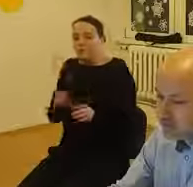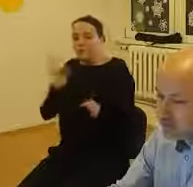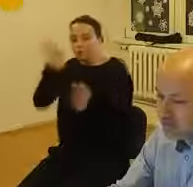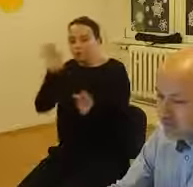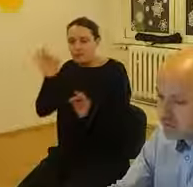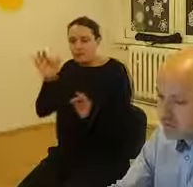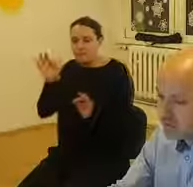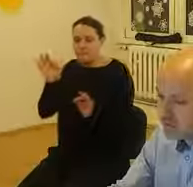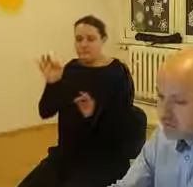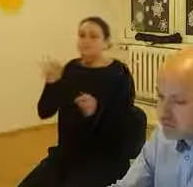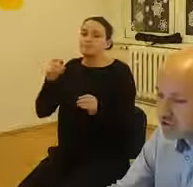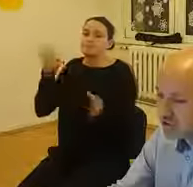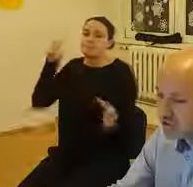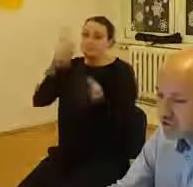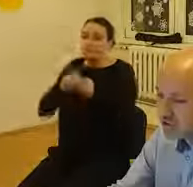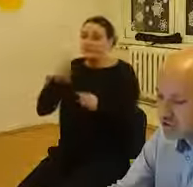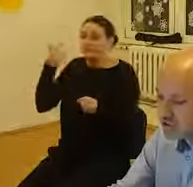2,5 roku,